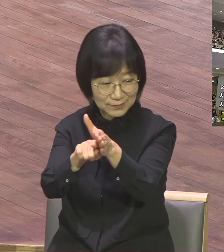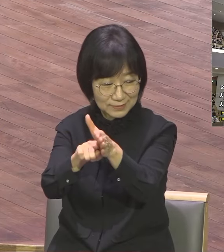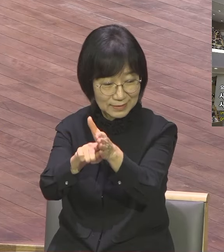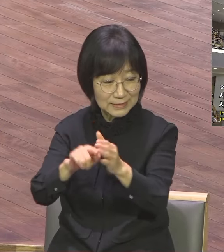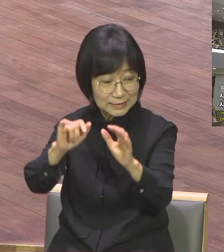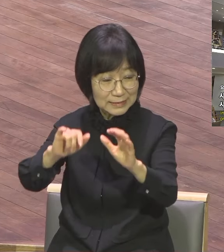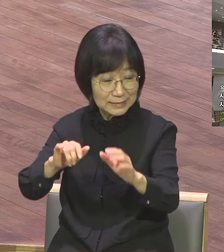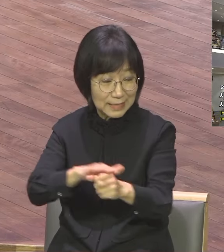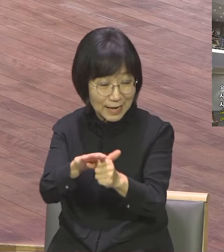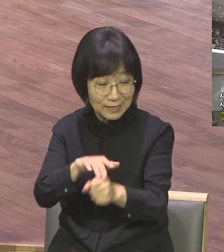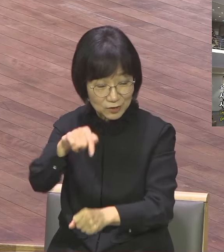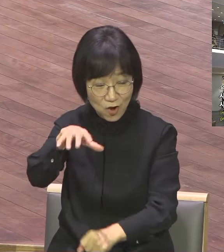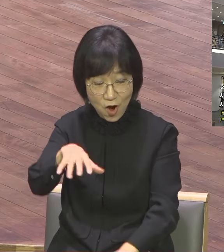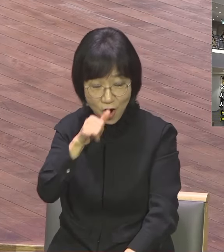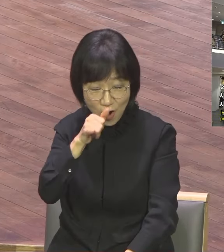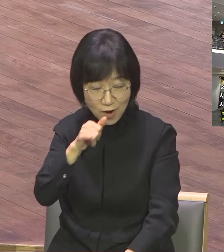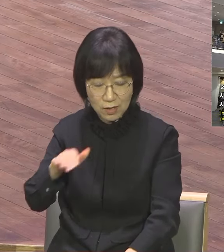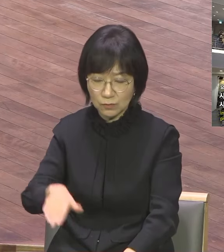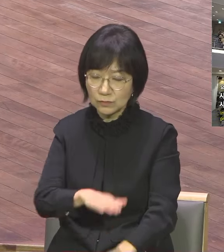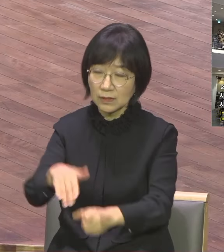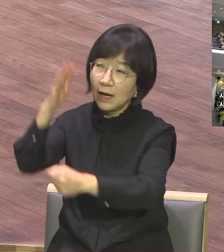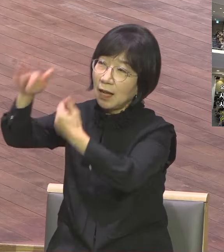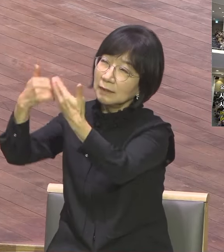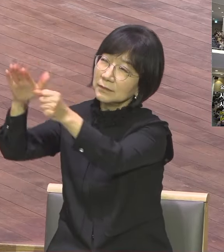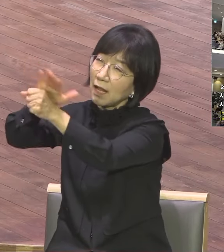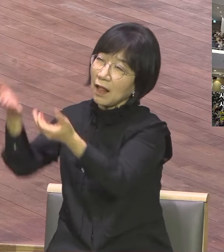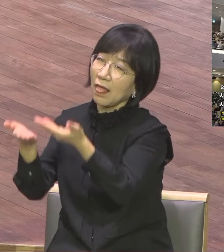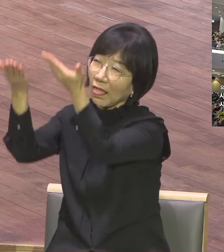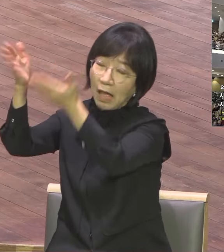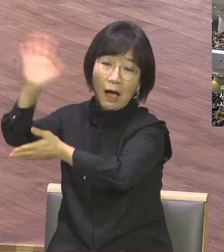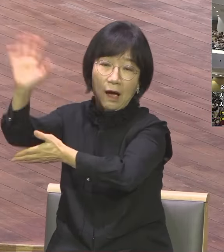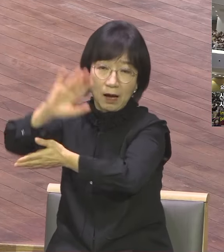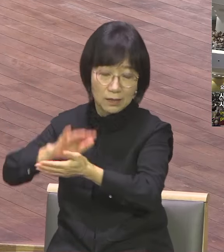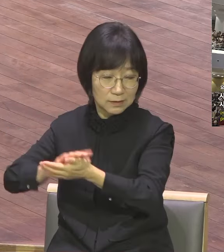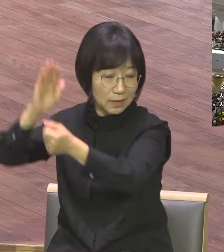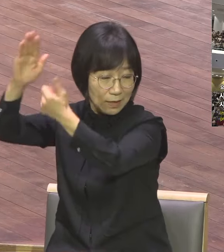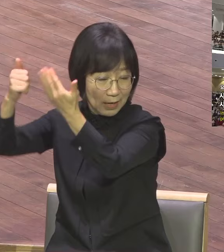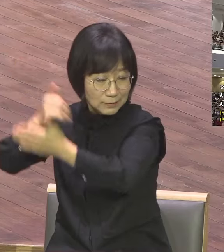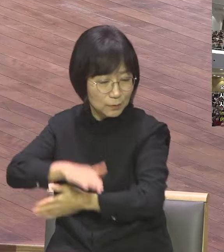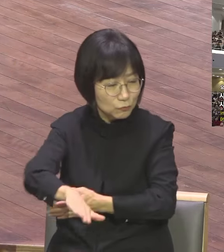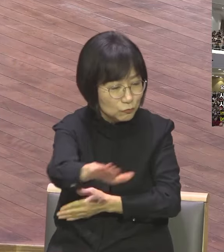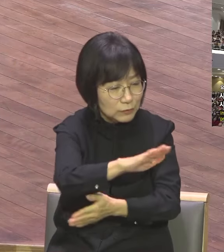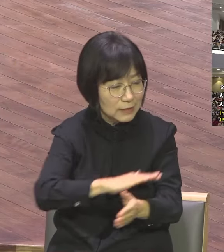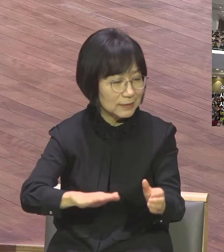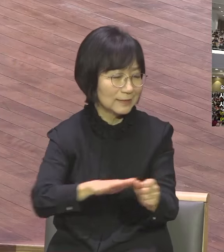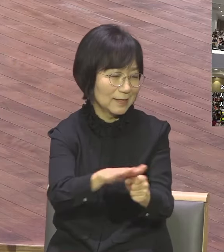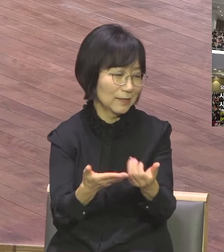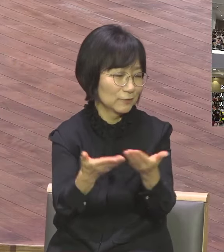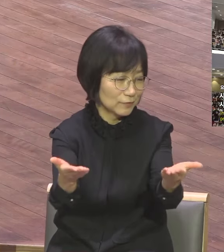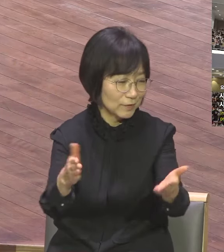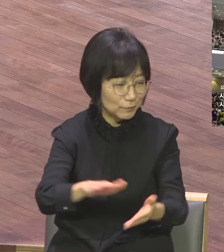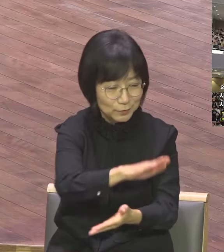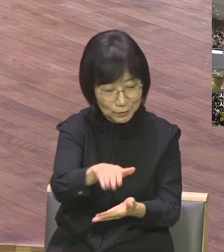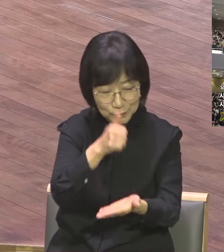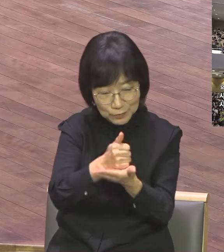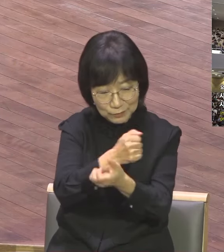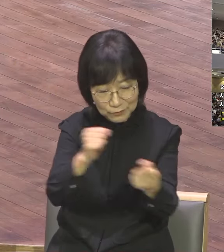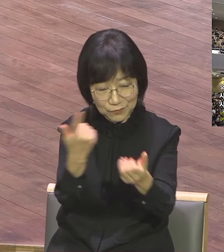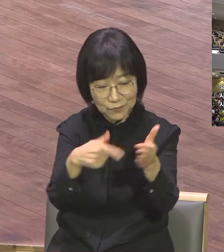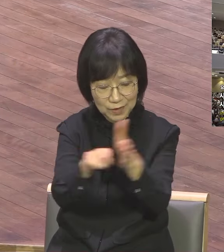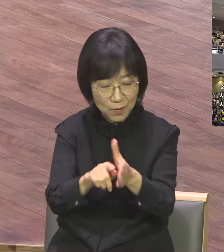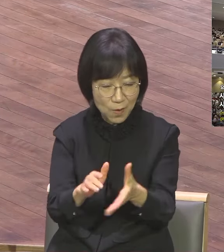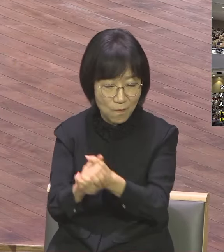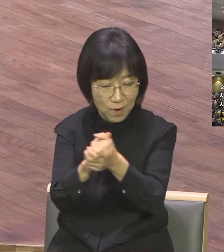하심이라. 사랑은 여기 있으니 우리가 하나님을 사랑한 것이 아니오 하나님이 우리를 사랑하사 우리 죄를 속하기